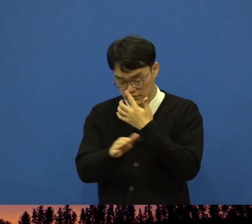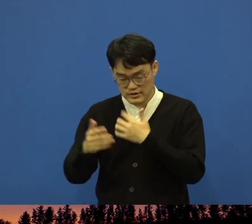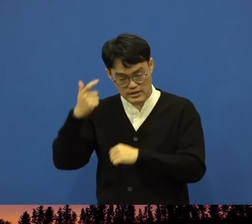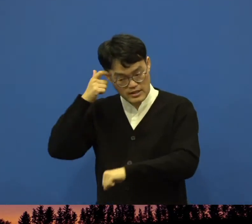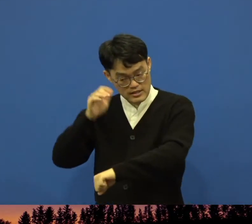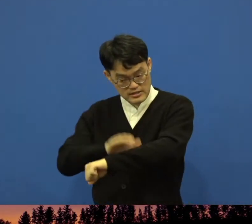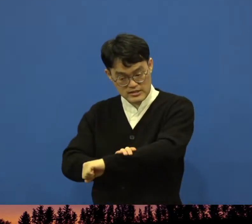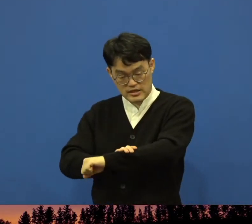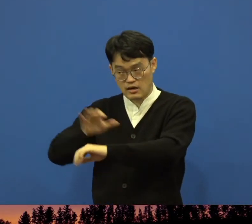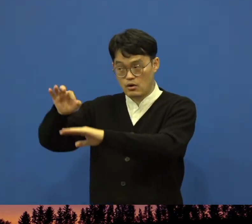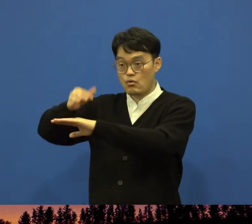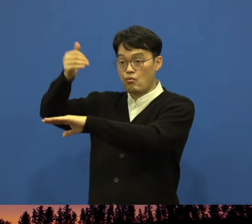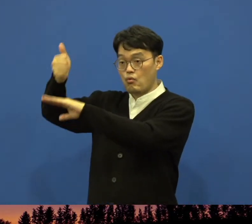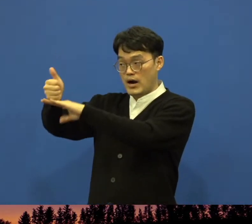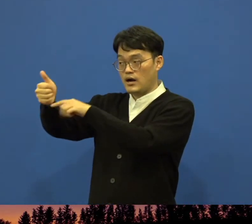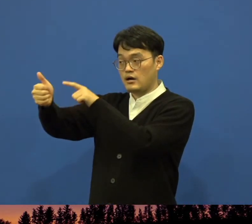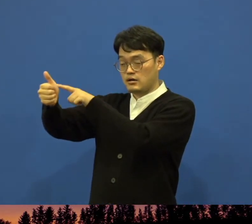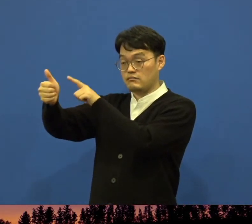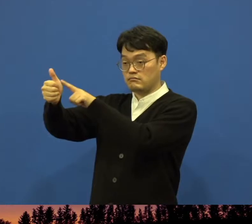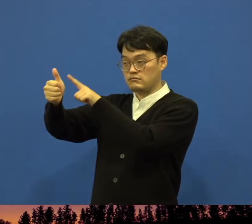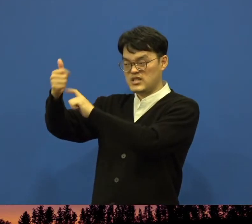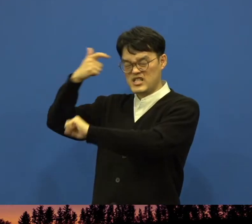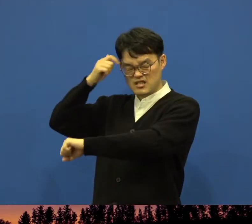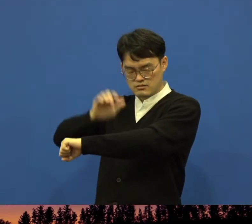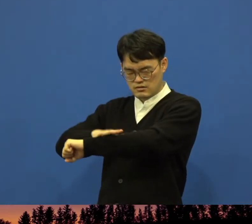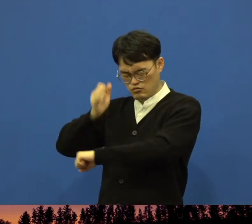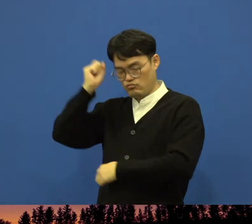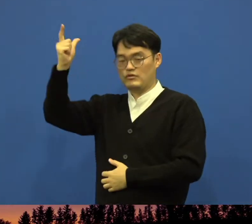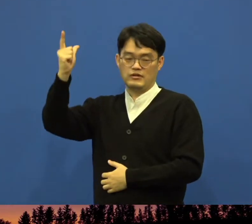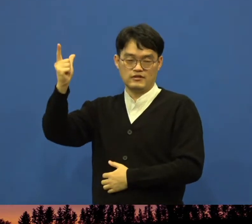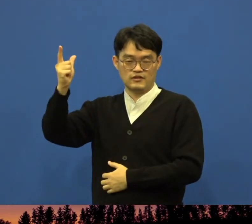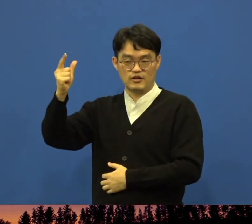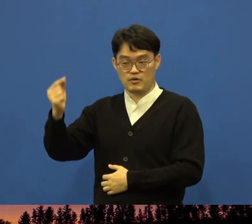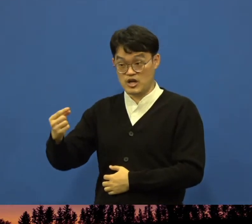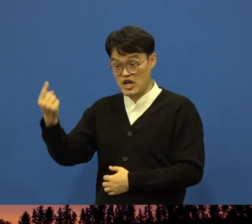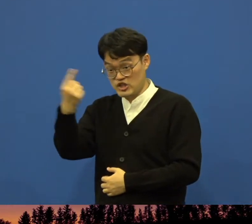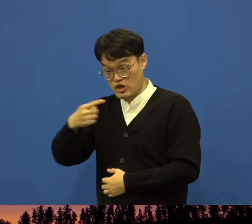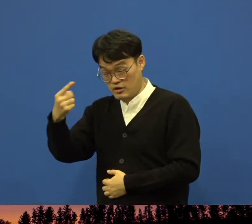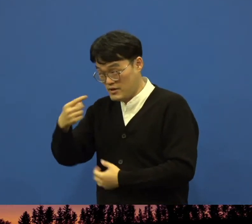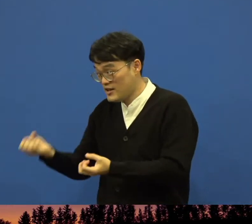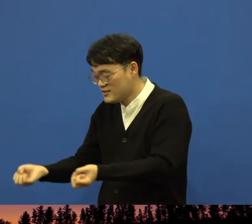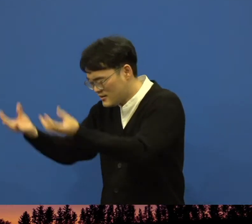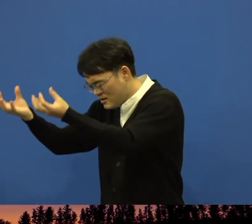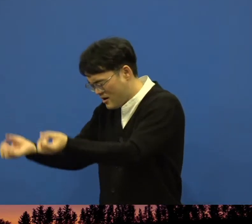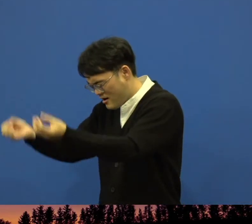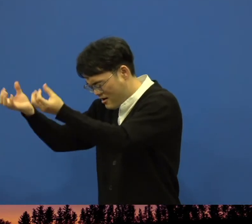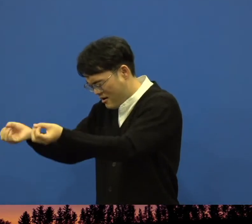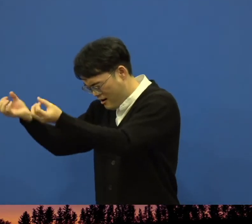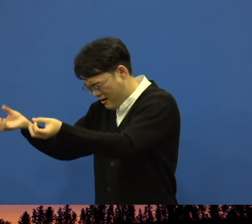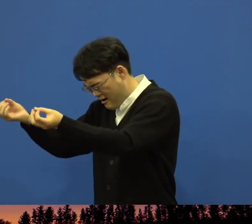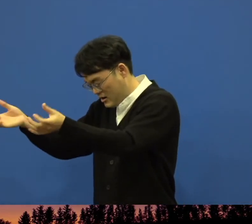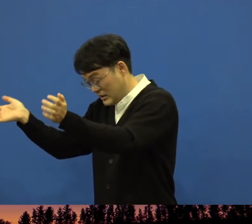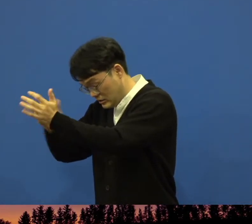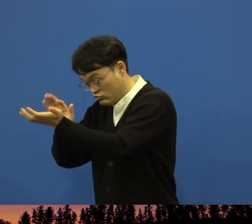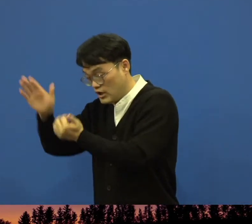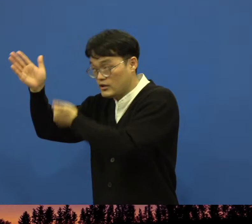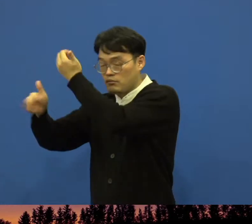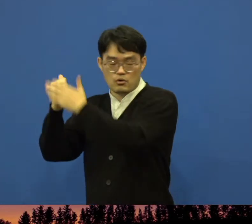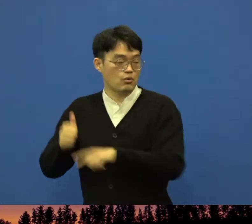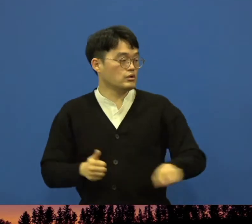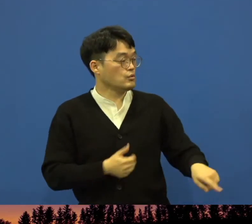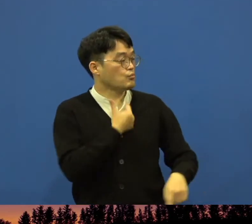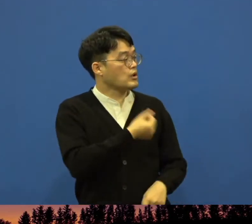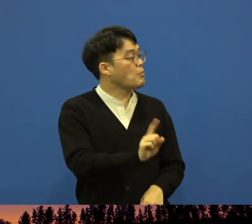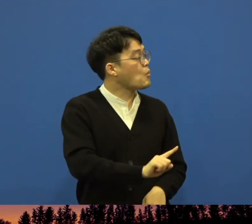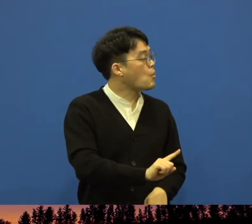지혜로운 왕입니다. 솔로몬은 지혜로워. 1000번째 이후에 하나님께서 너가 원하는 게 뭐냐 이렇게 말씀하실 때